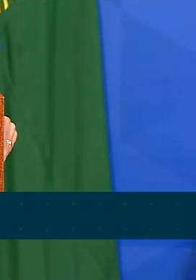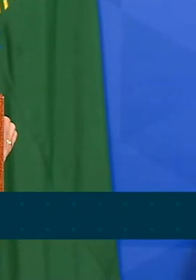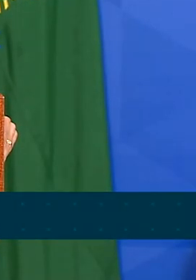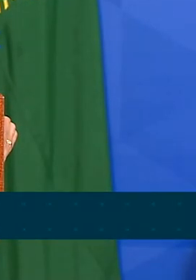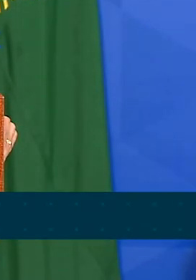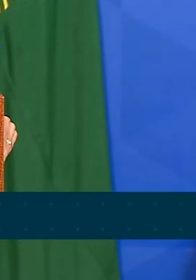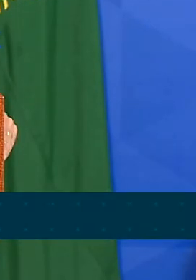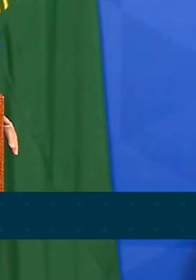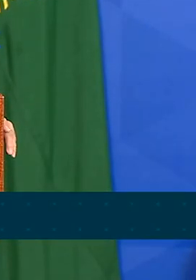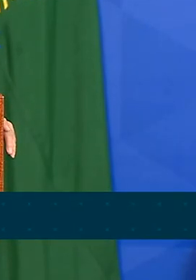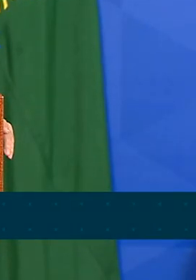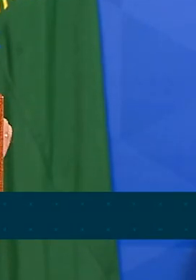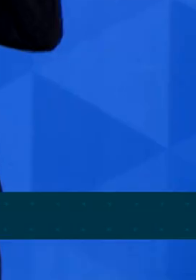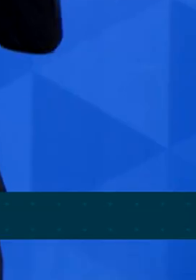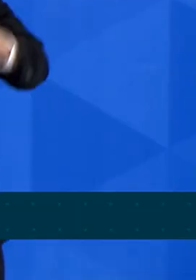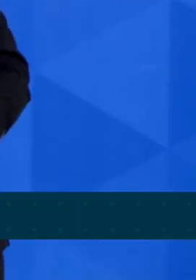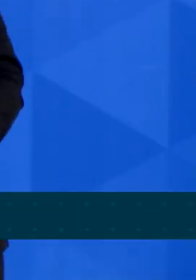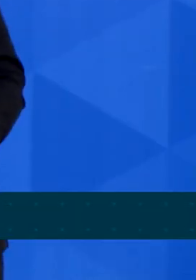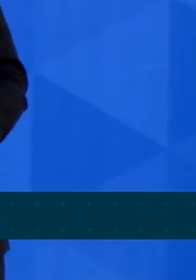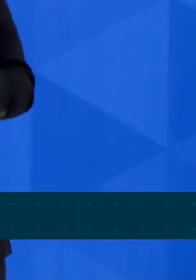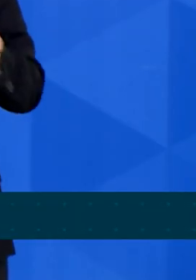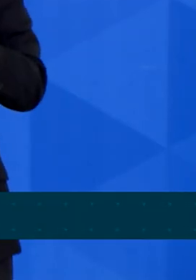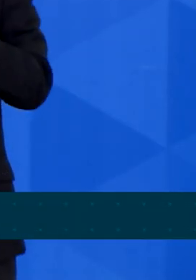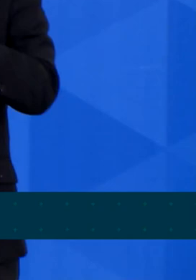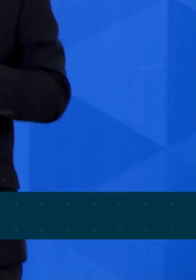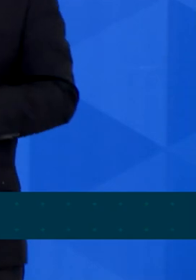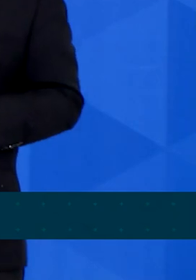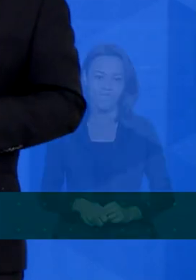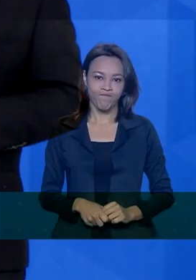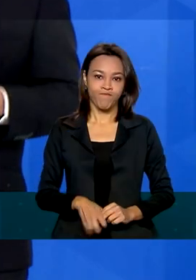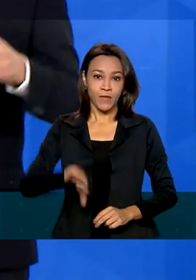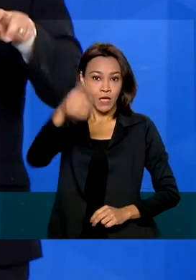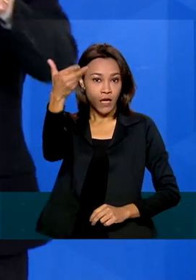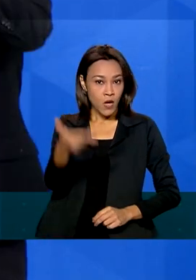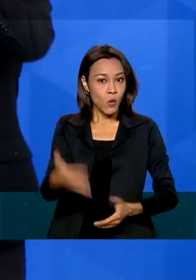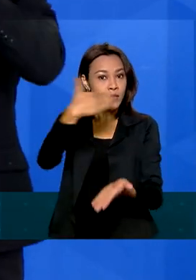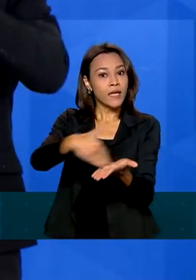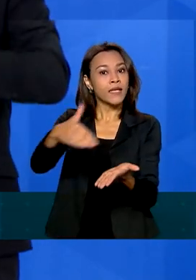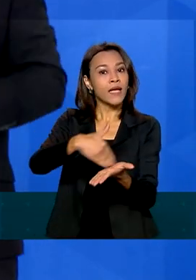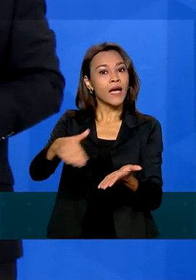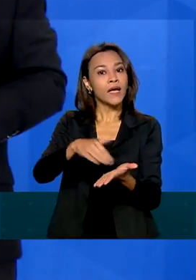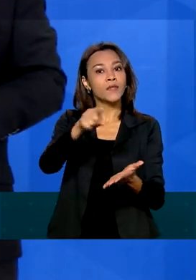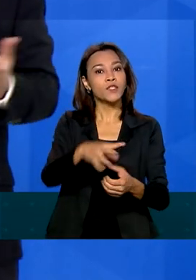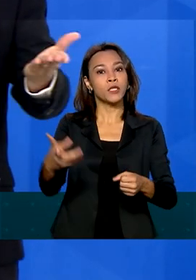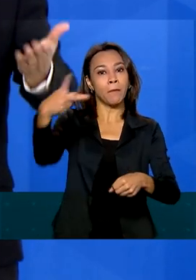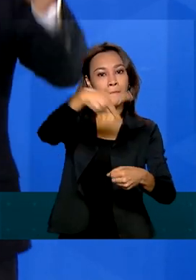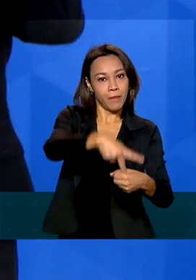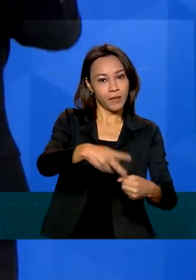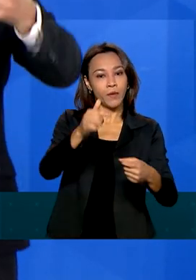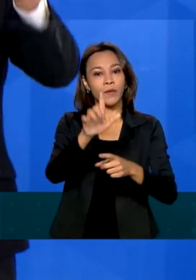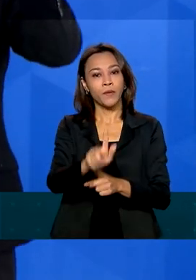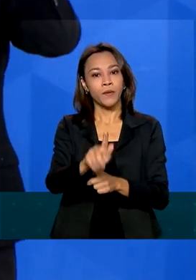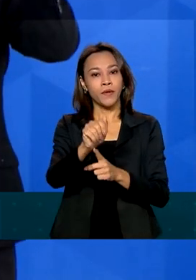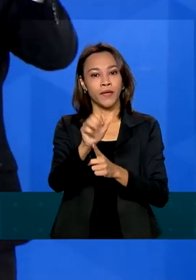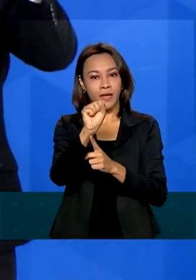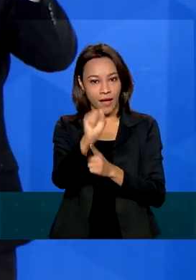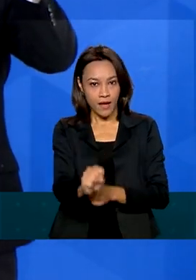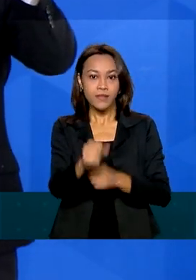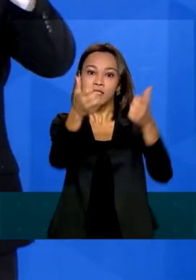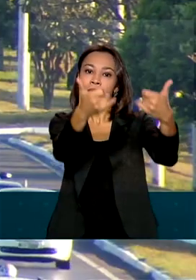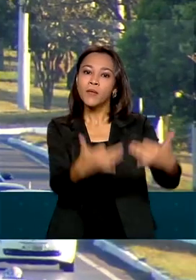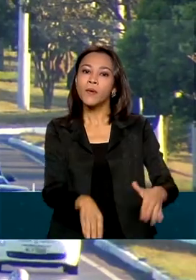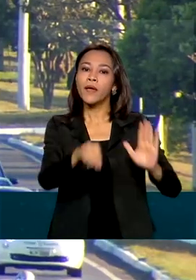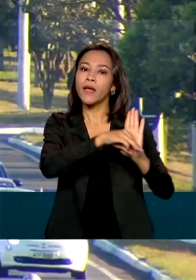brasileiros ganhamos. O secretário de Petróleo, Gás Natural e Biocombustíveis explicou que a medida